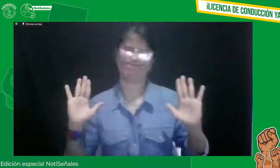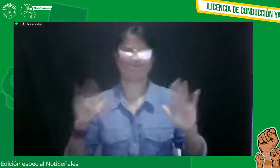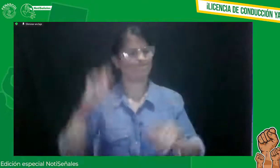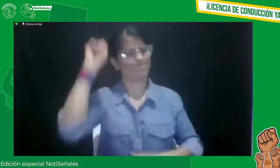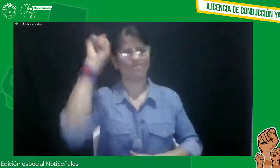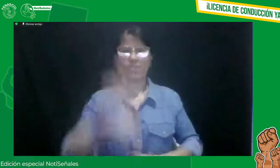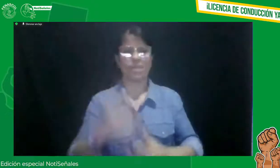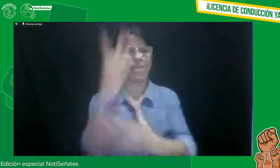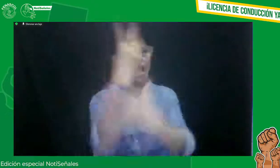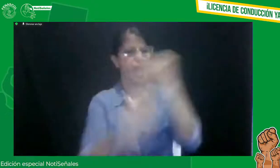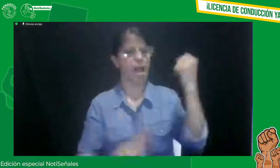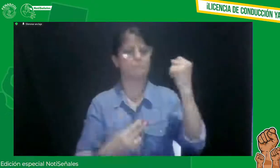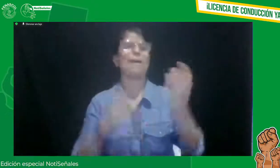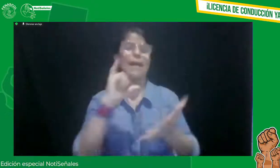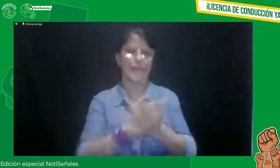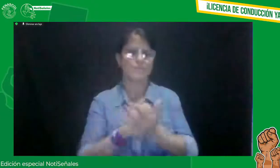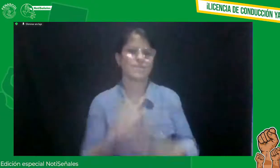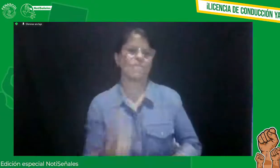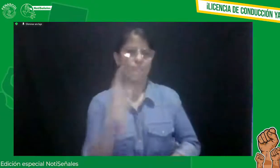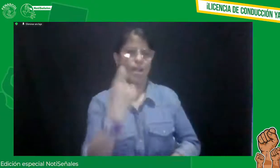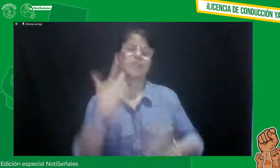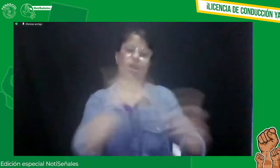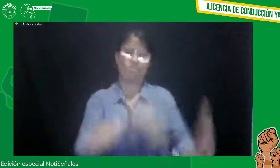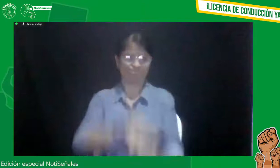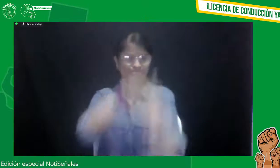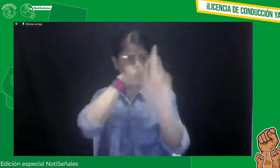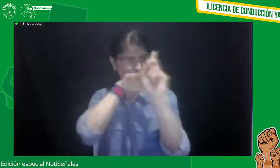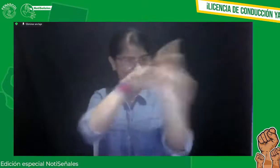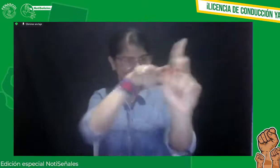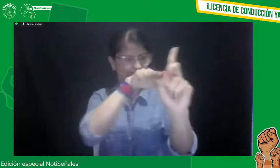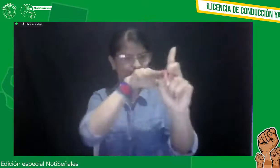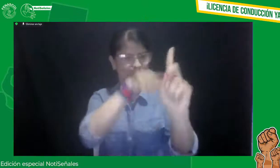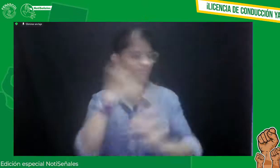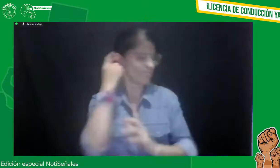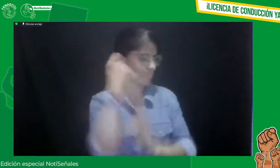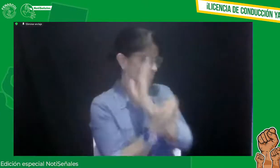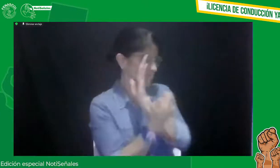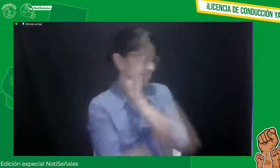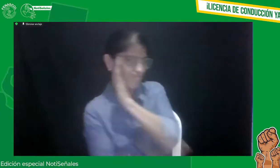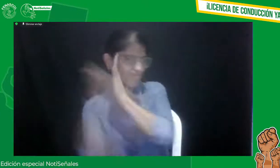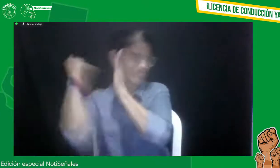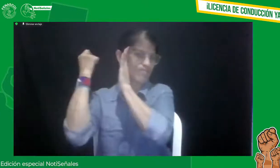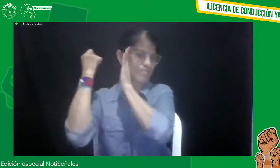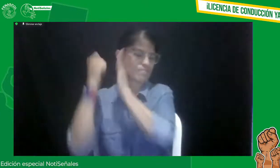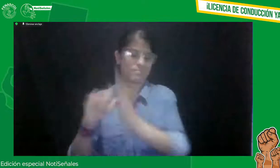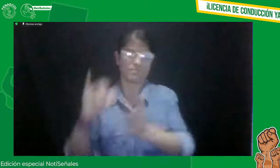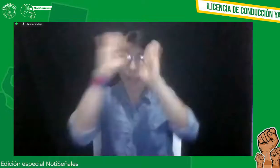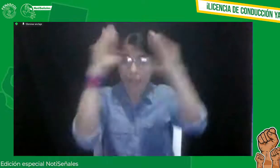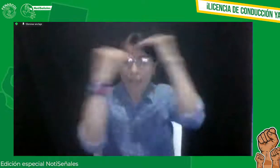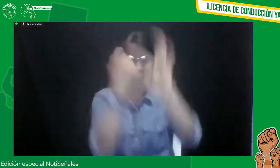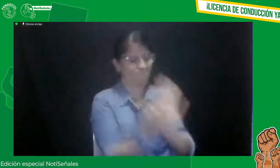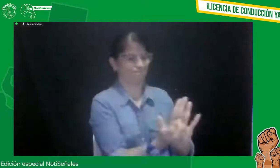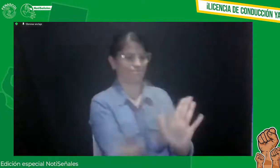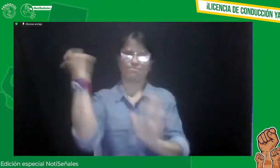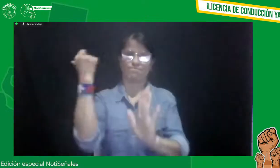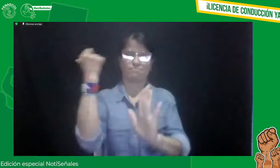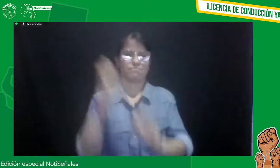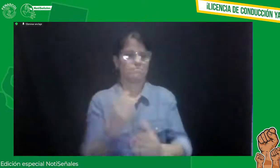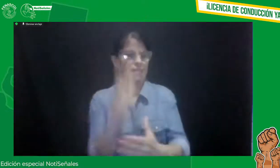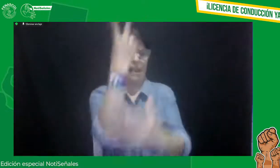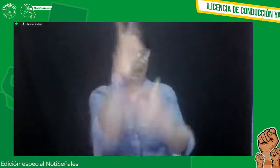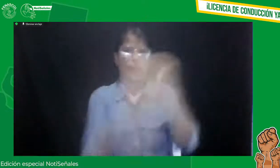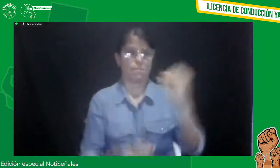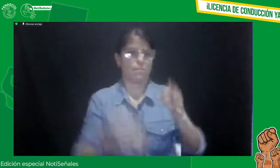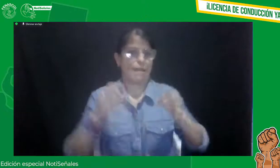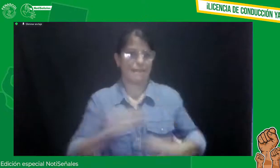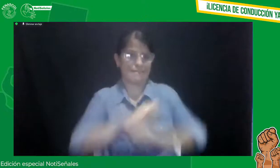conducción del transporte público, ¿sí? Debe ser ambas oportunidades, tanto lo privado como lo público,